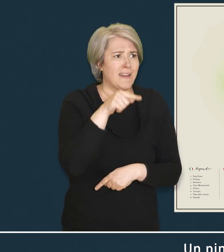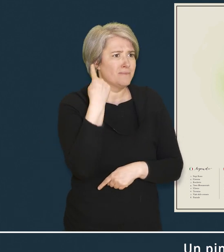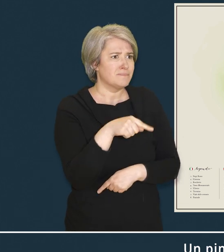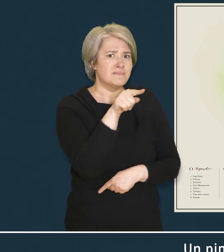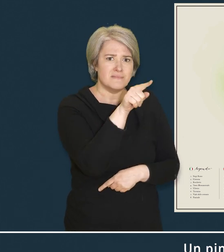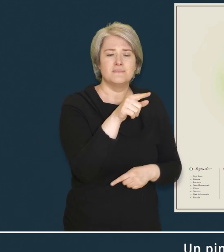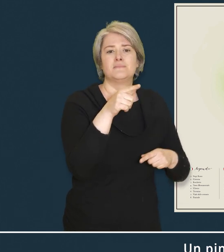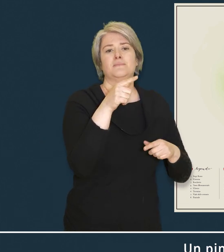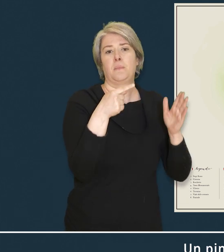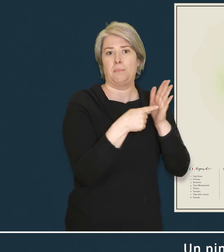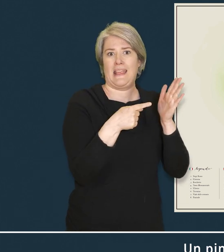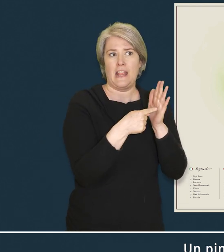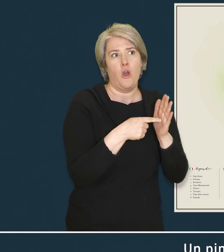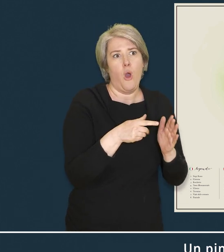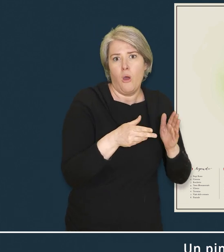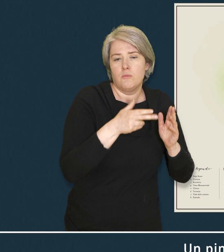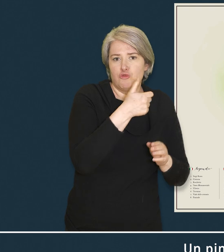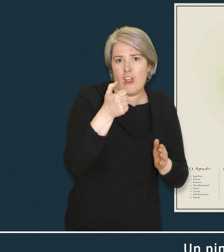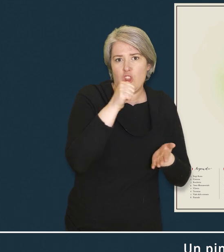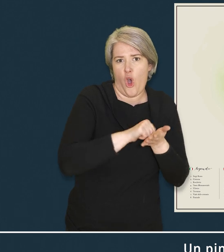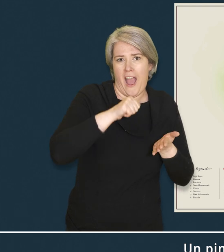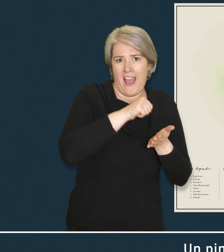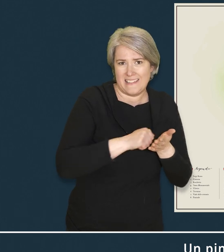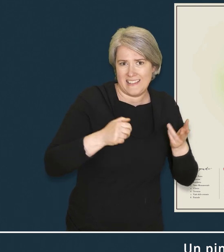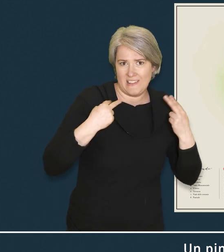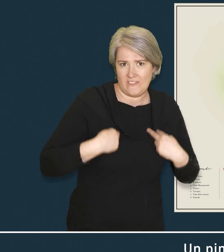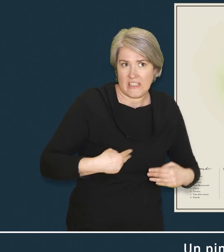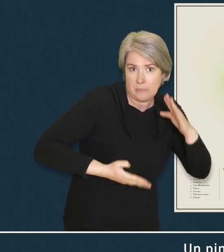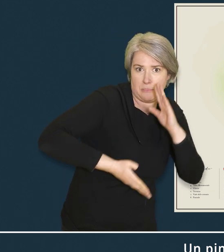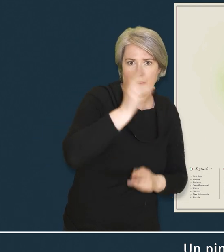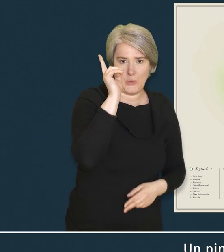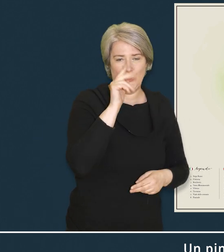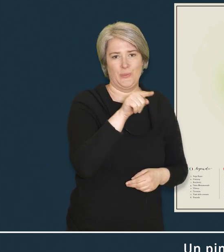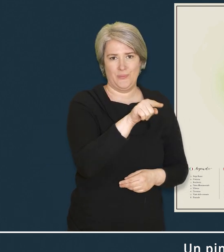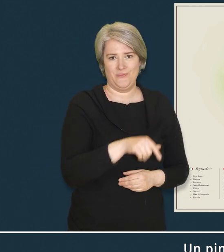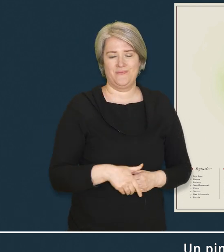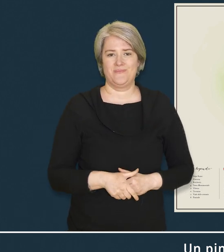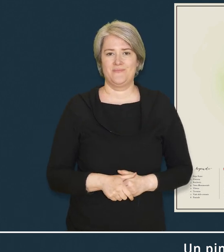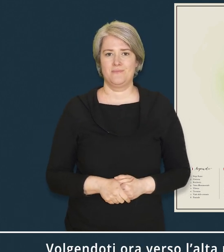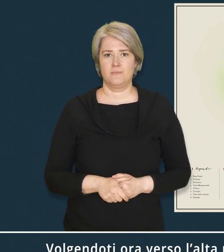Un pino con più di 100 anni di vita.